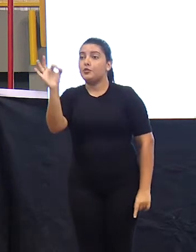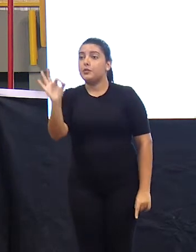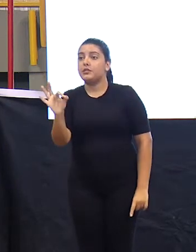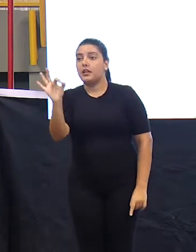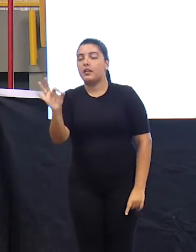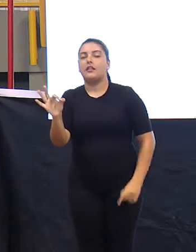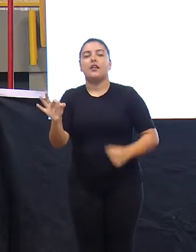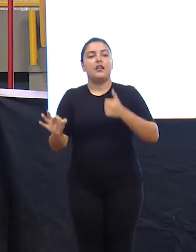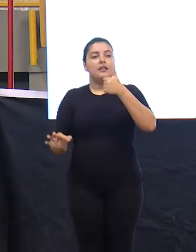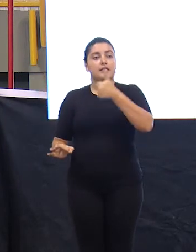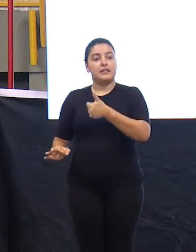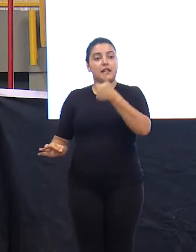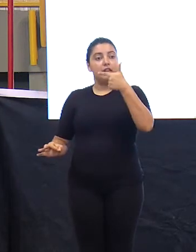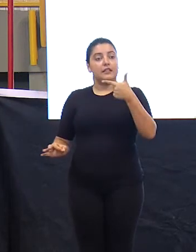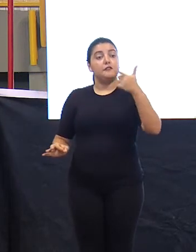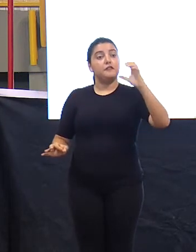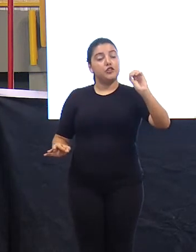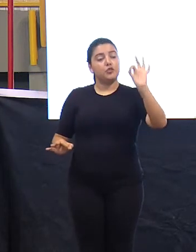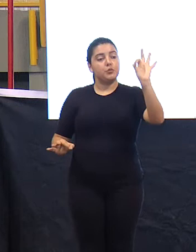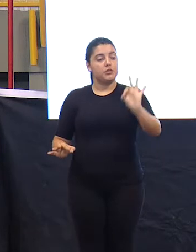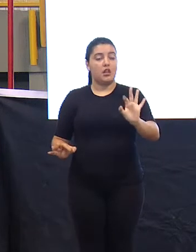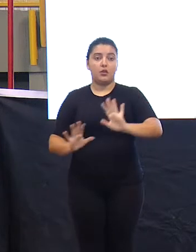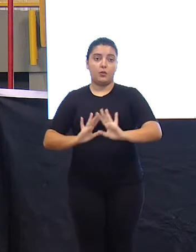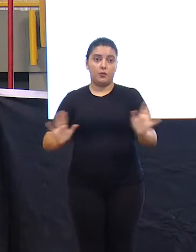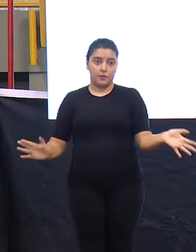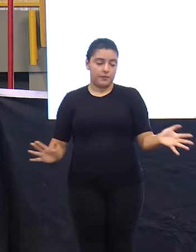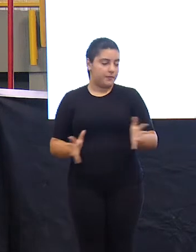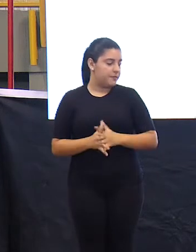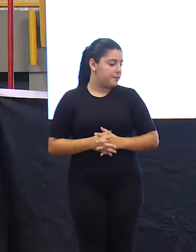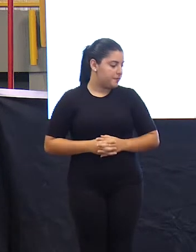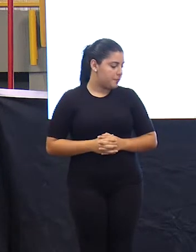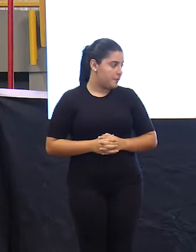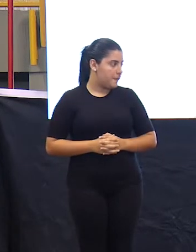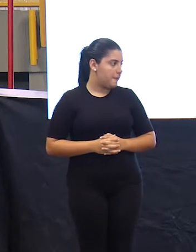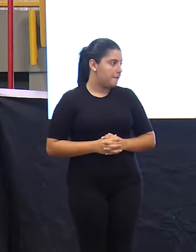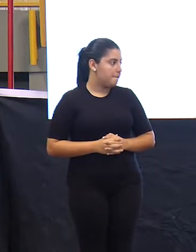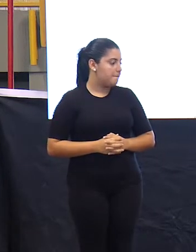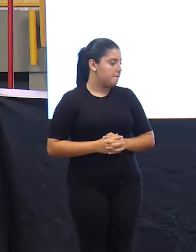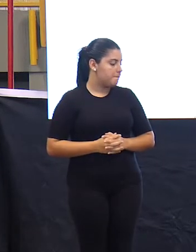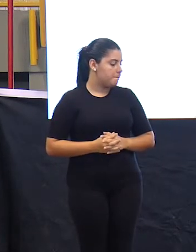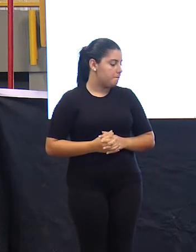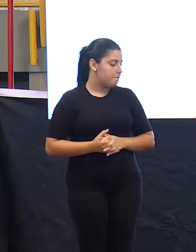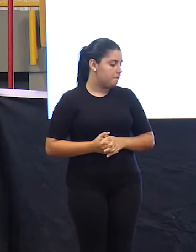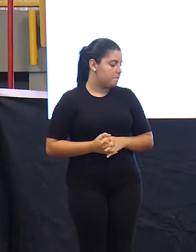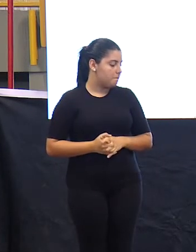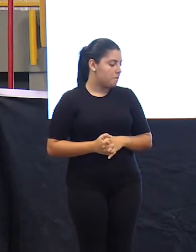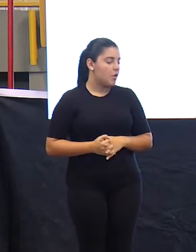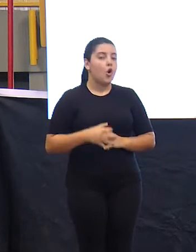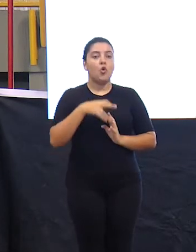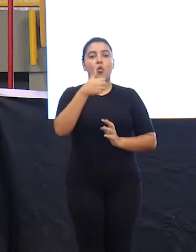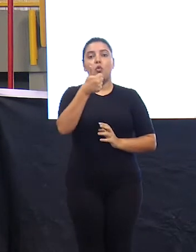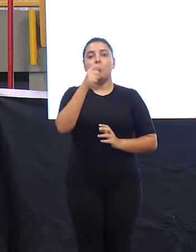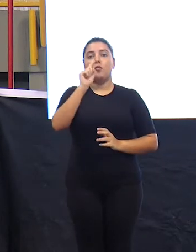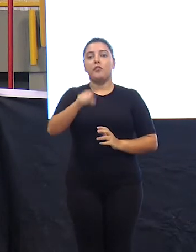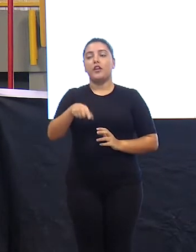para 120%. No formato de índice, isso aqui significa